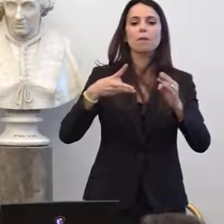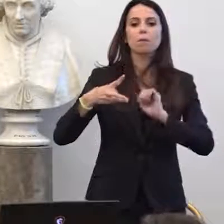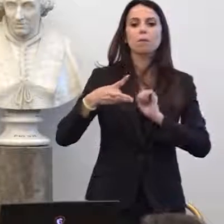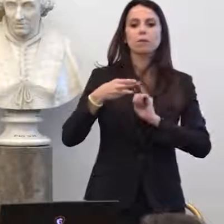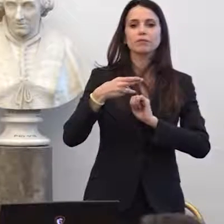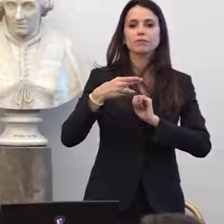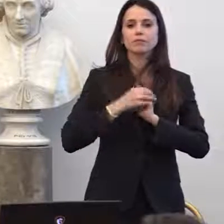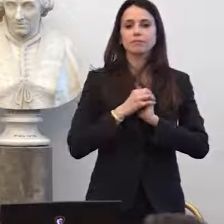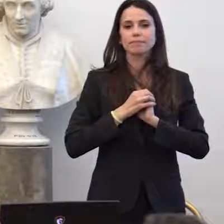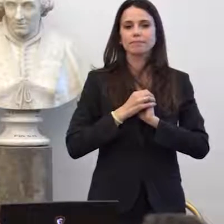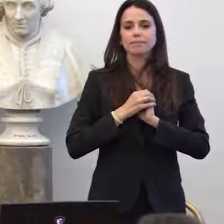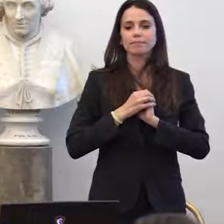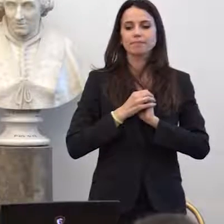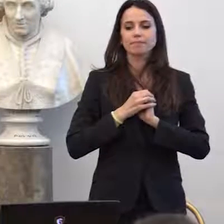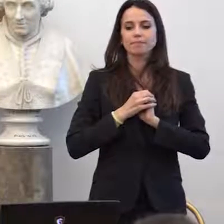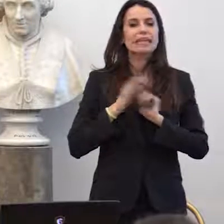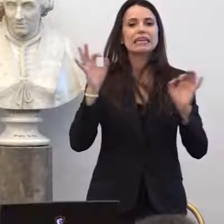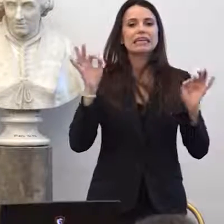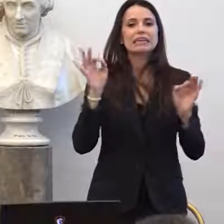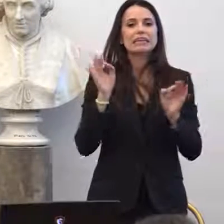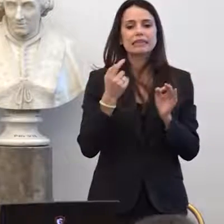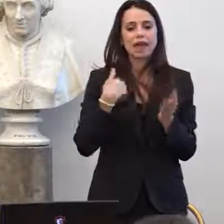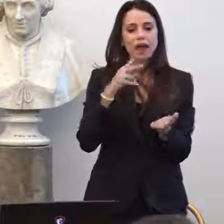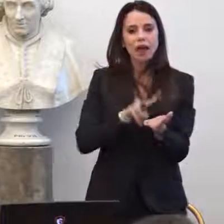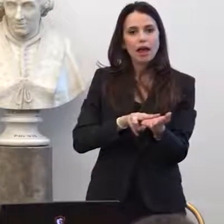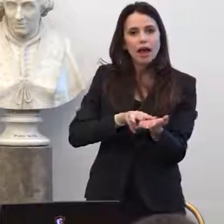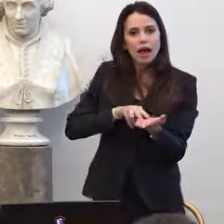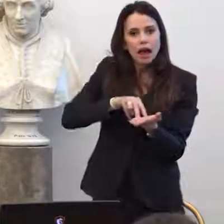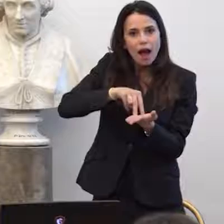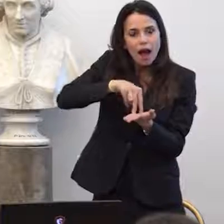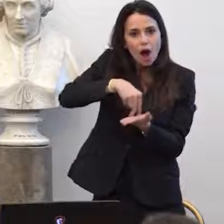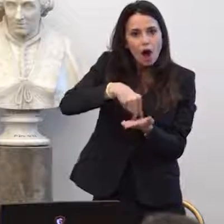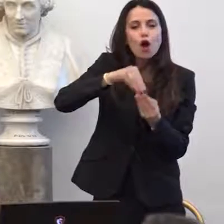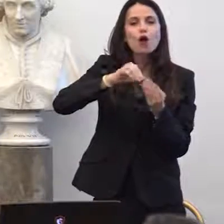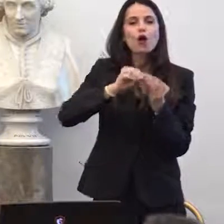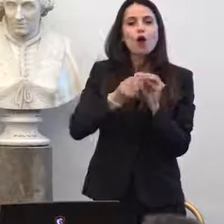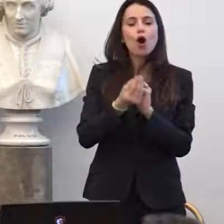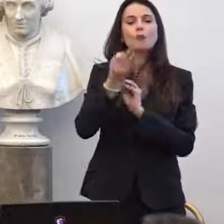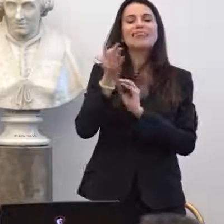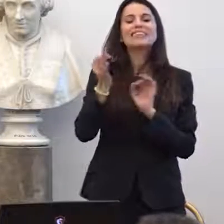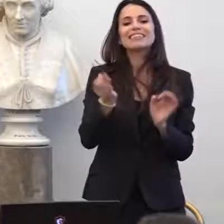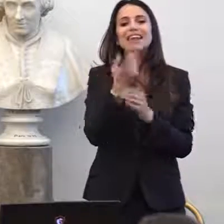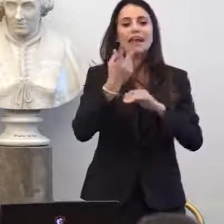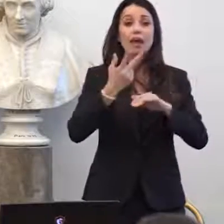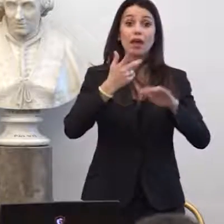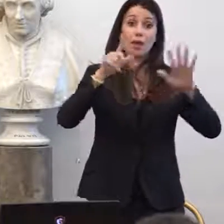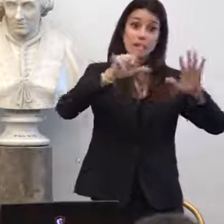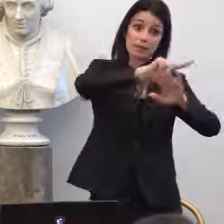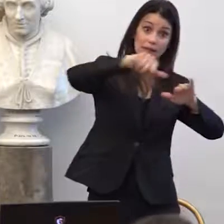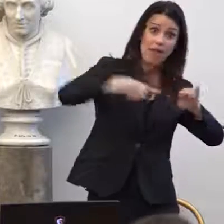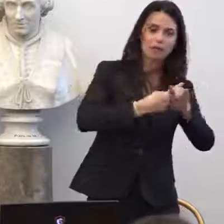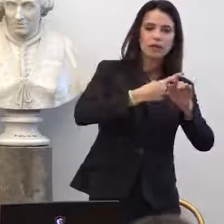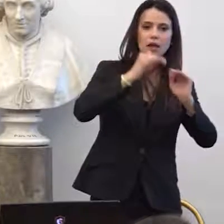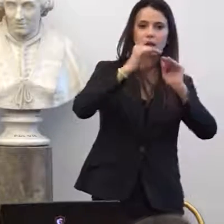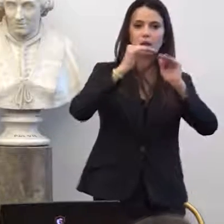E io come lo rimetto in piedi, Nino Salvia, quando passo da 7 ore a 3 ore al giorno? Ho grosse difficoltà a poter poi